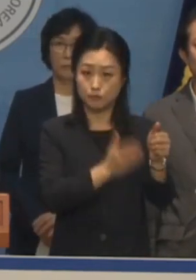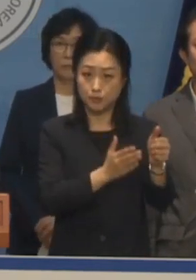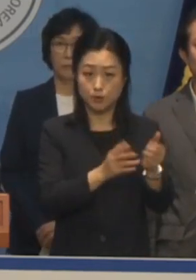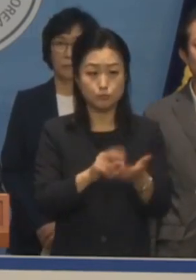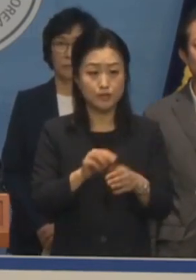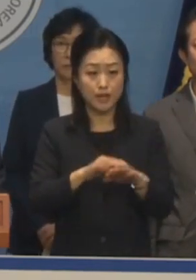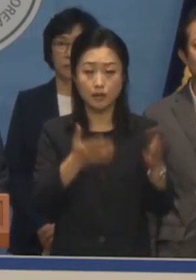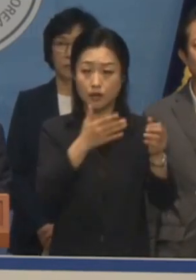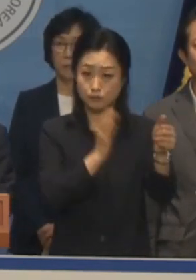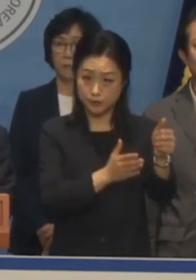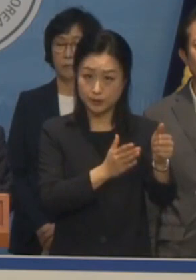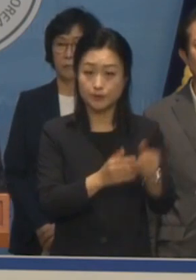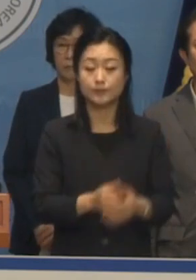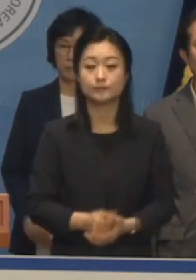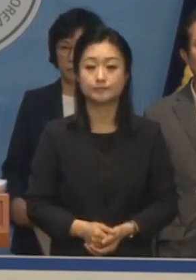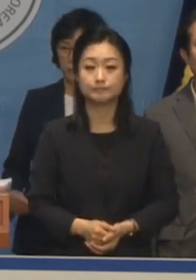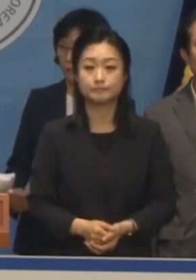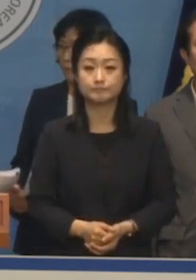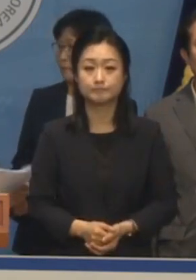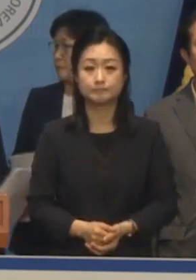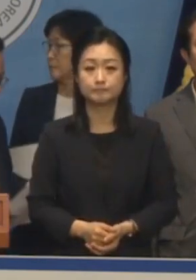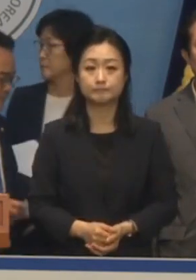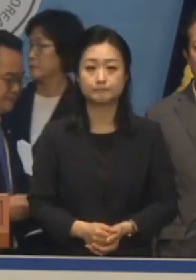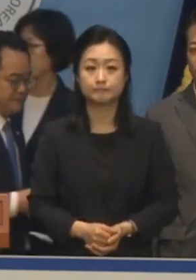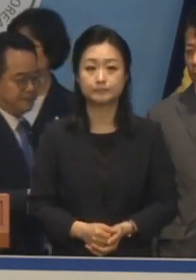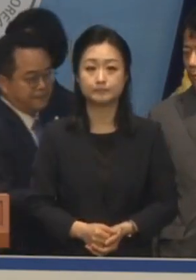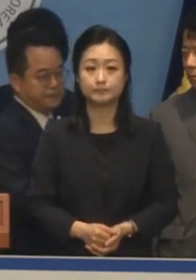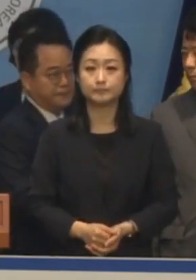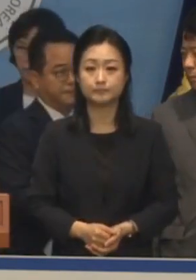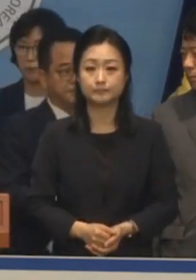바랍니다. 이상입니다.